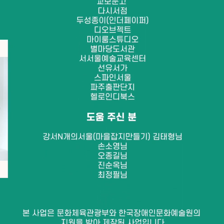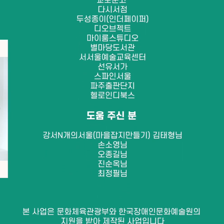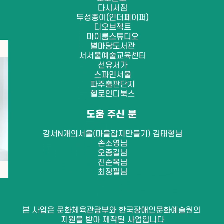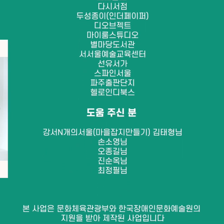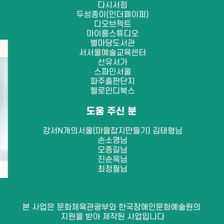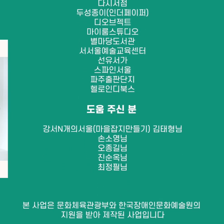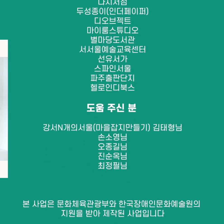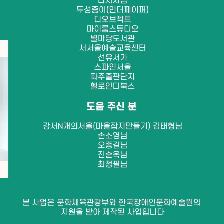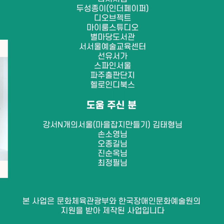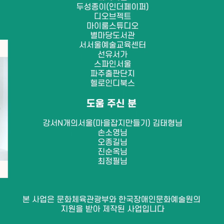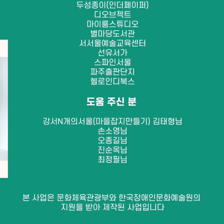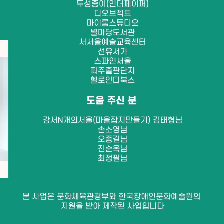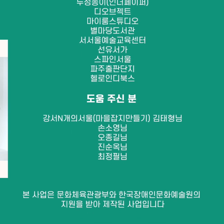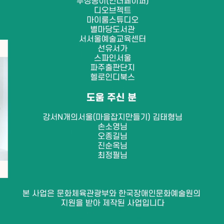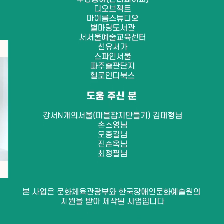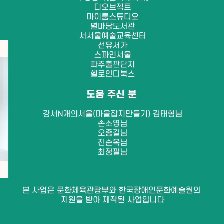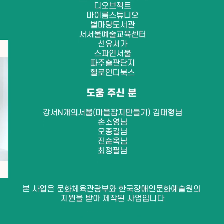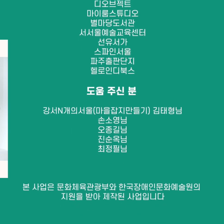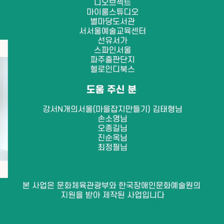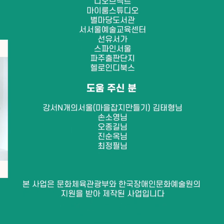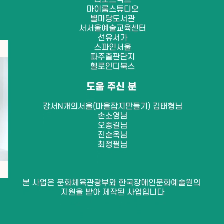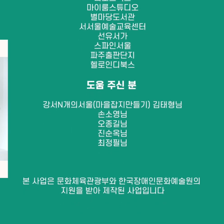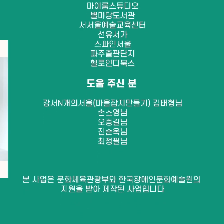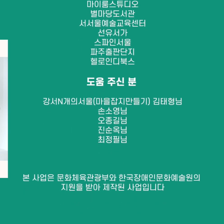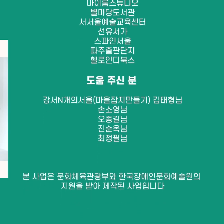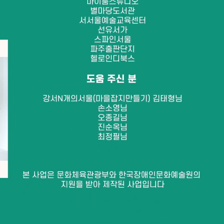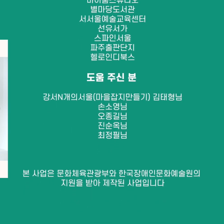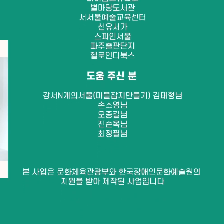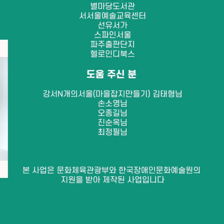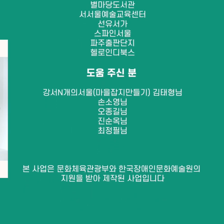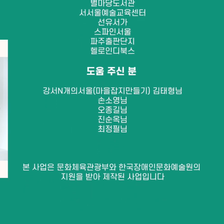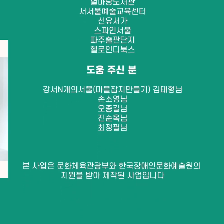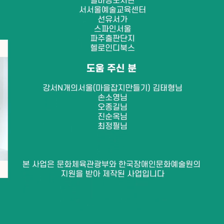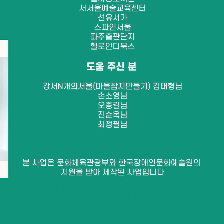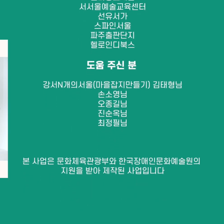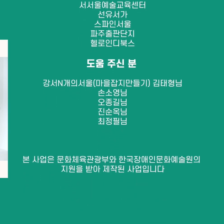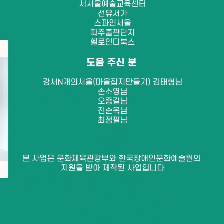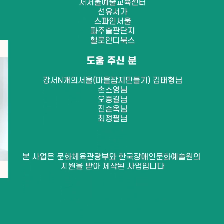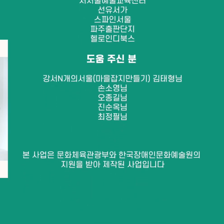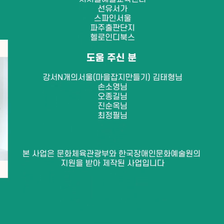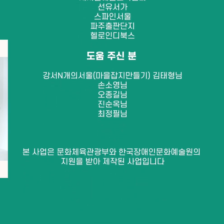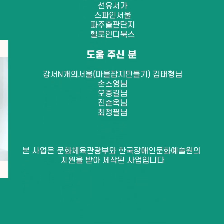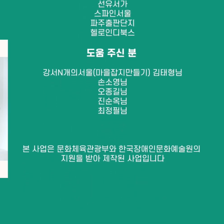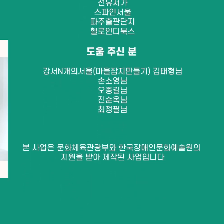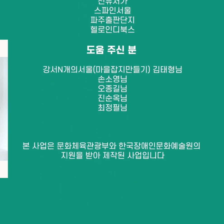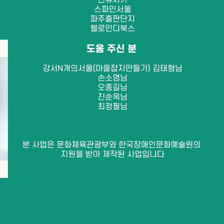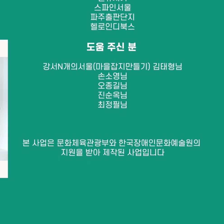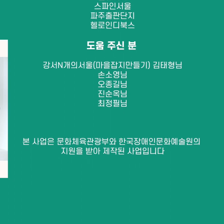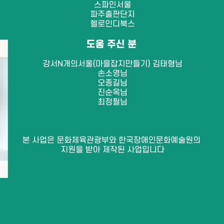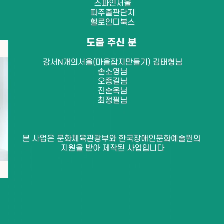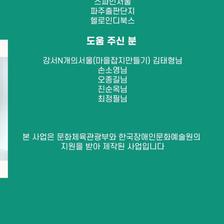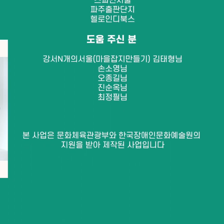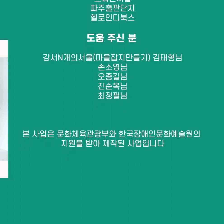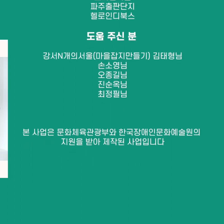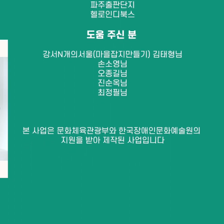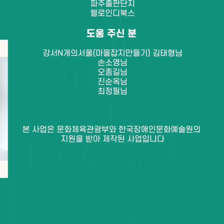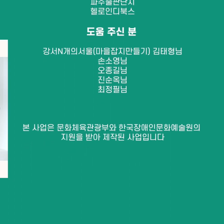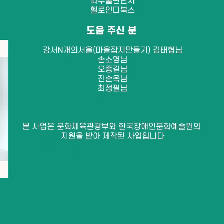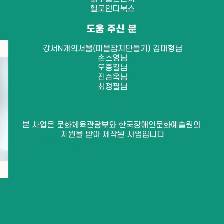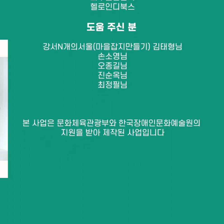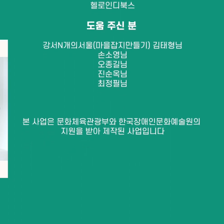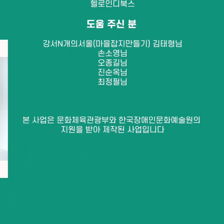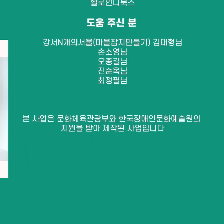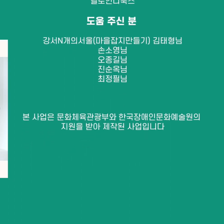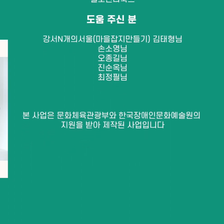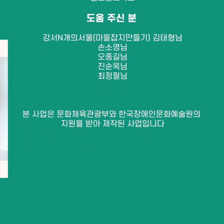환경이 너무나 잘 조성이 되어 있어서 책을 내기도, 스스로 책을 내기도 너무 쉬운 환경이기도 하고,